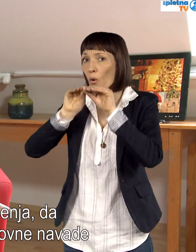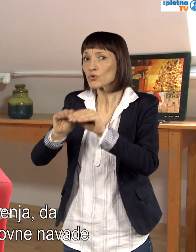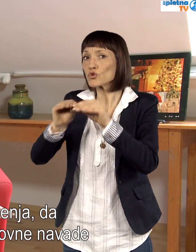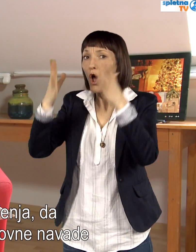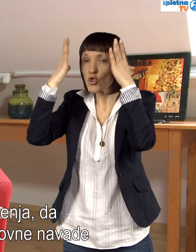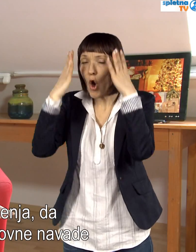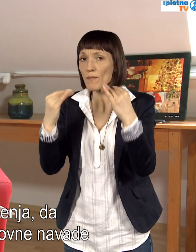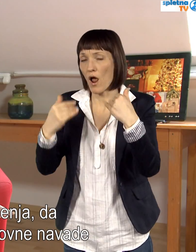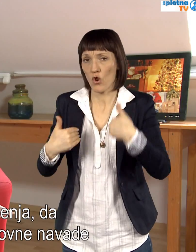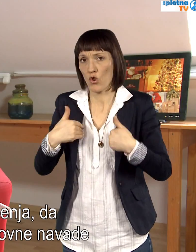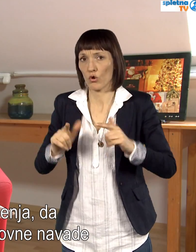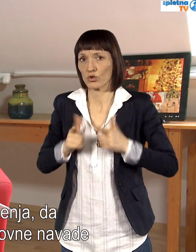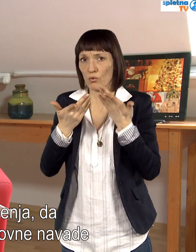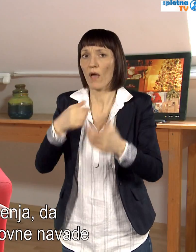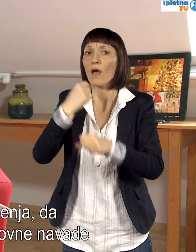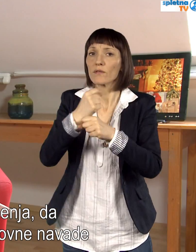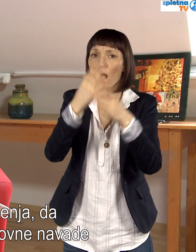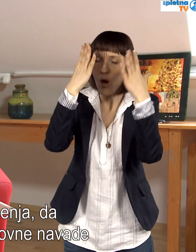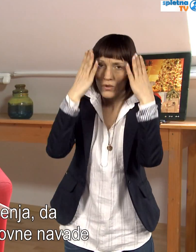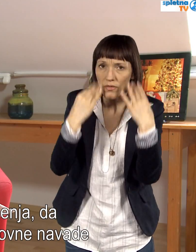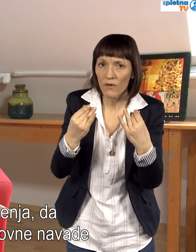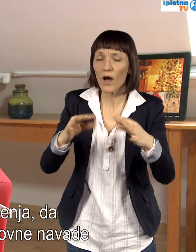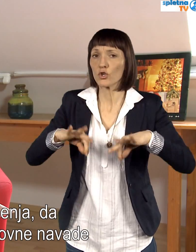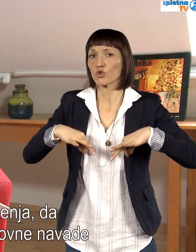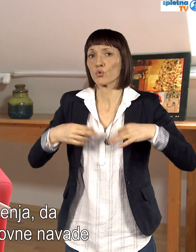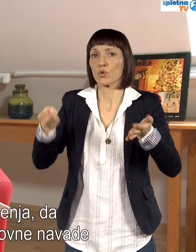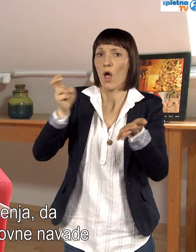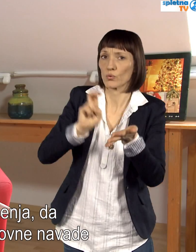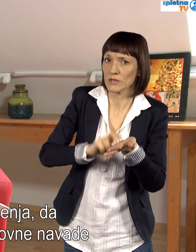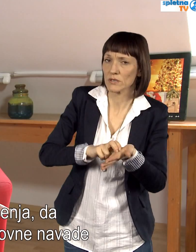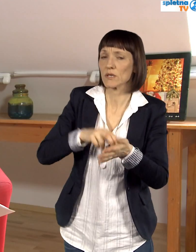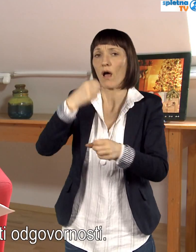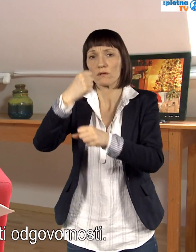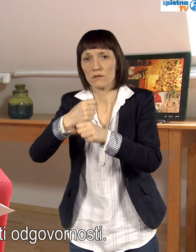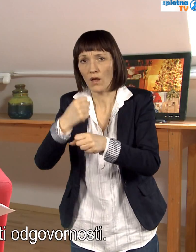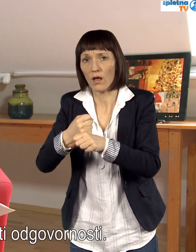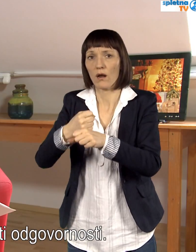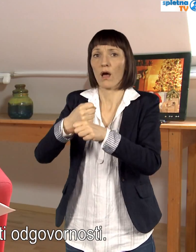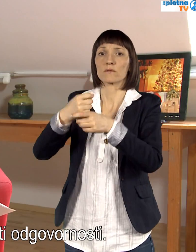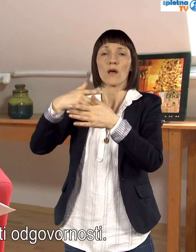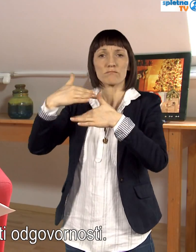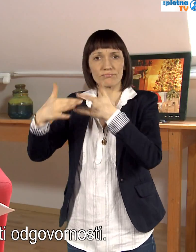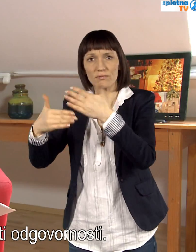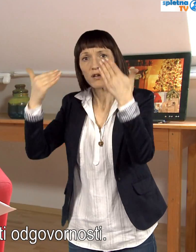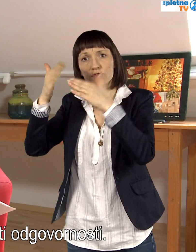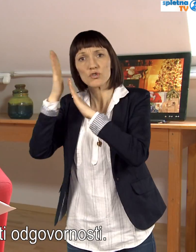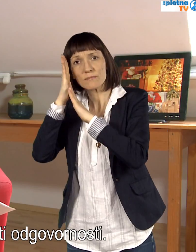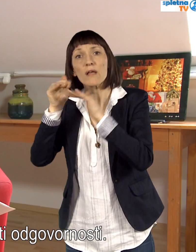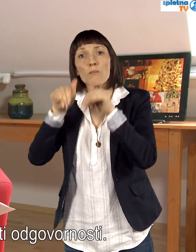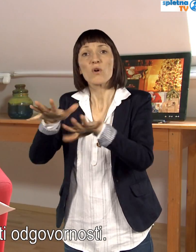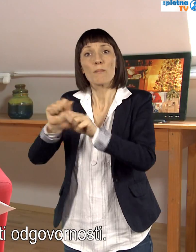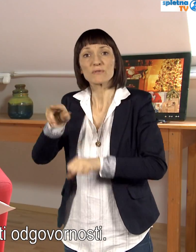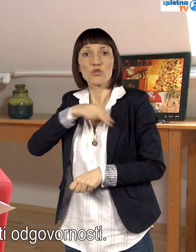povprečnega normalnega življenja, da osvojijo nek bioritem, delovne navade, da spet se naučijo prevzemati